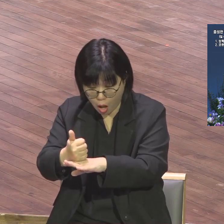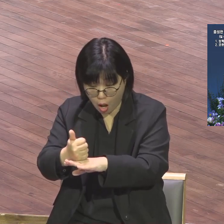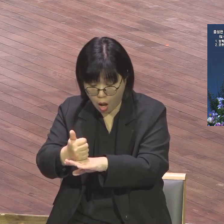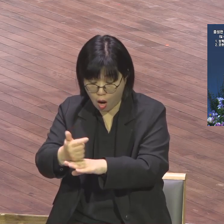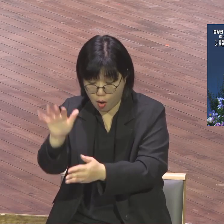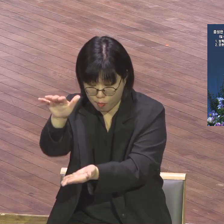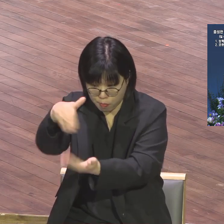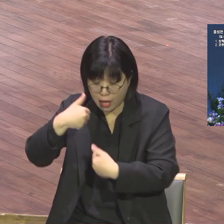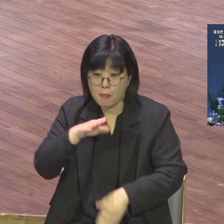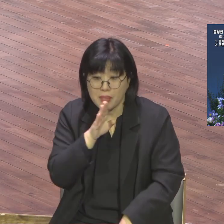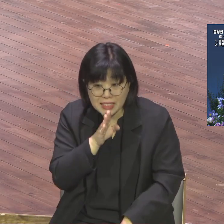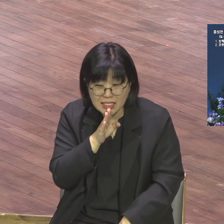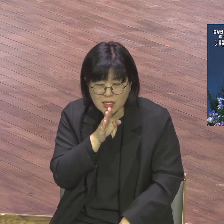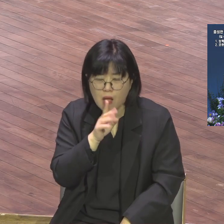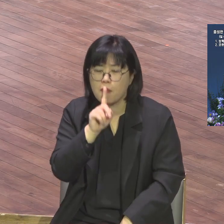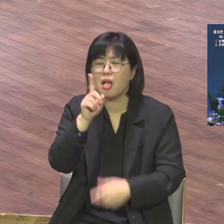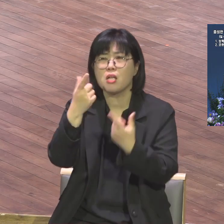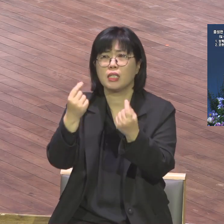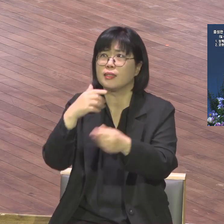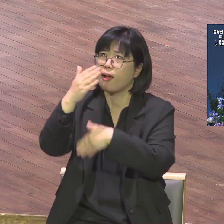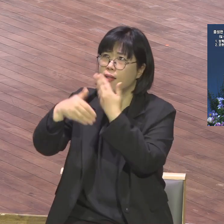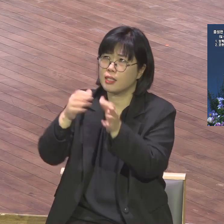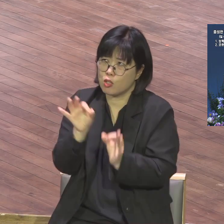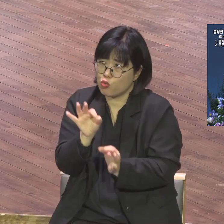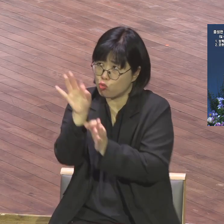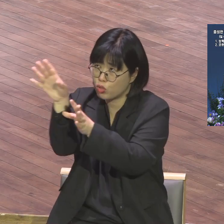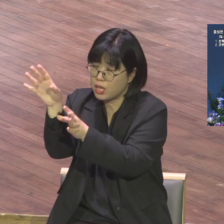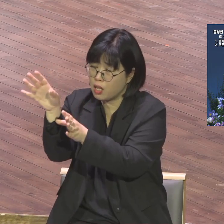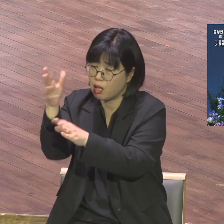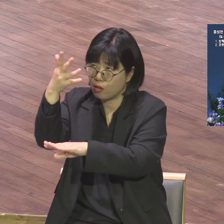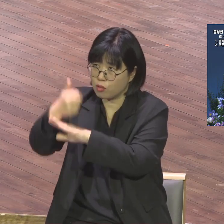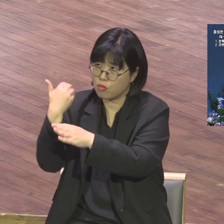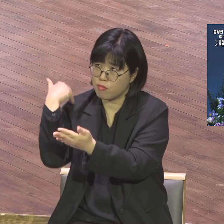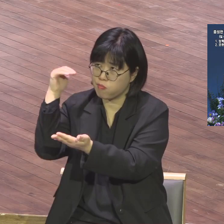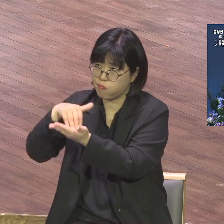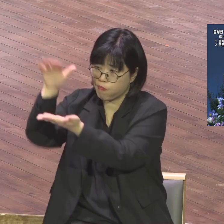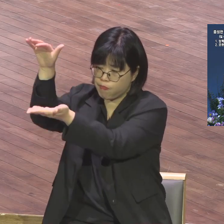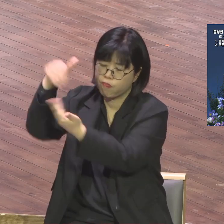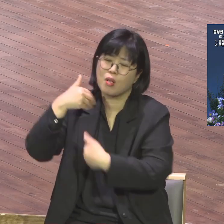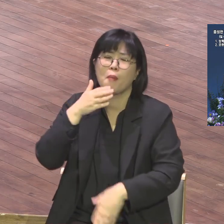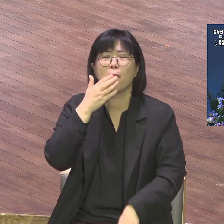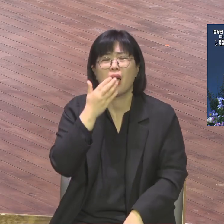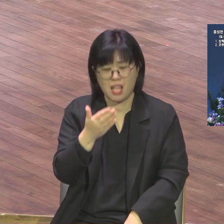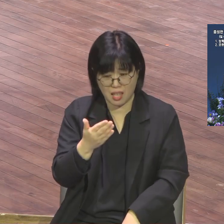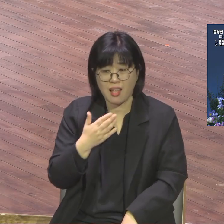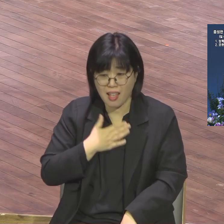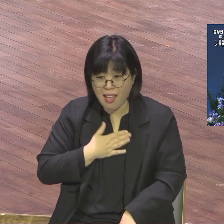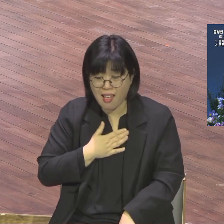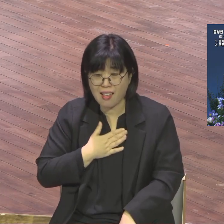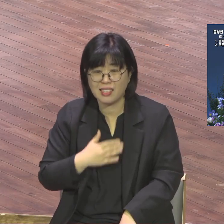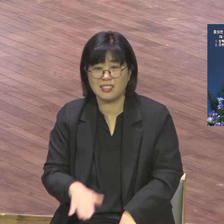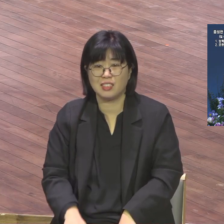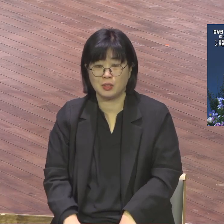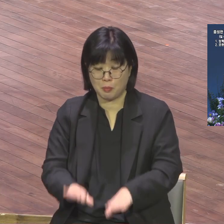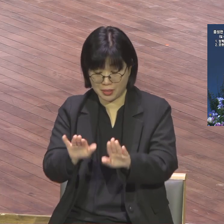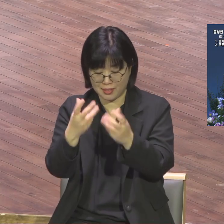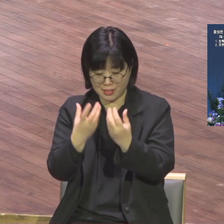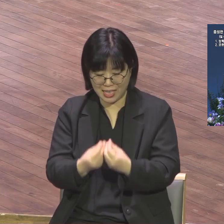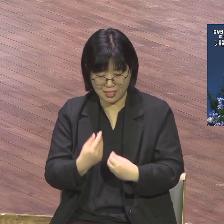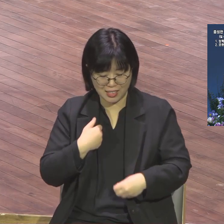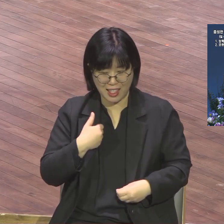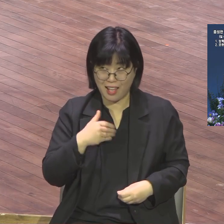우리가 헌금을 드리면 세상적 가치 기준으로 잔고가 줄어들 것처럼